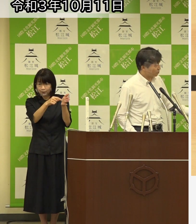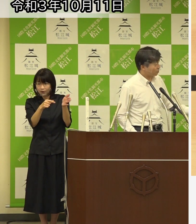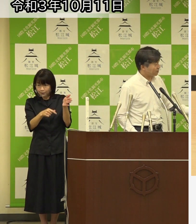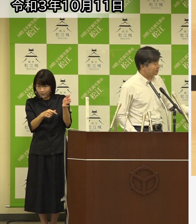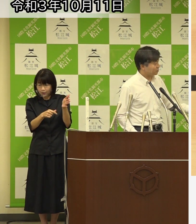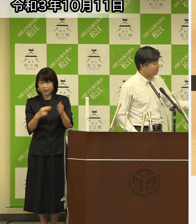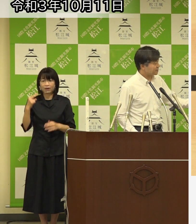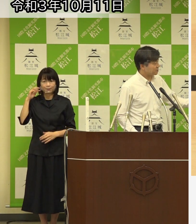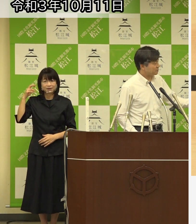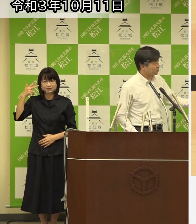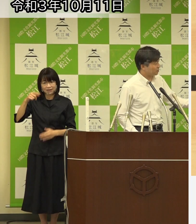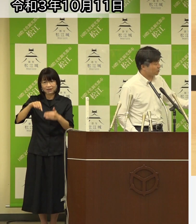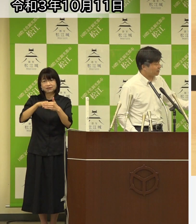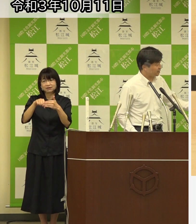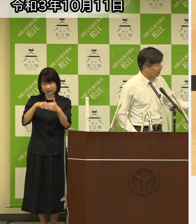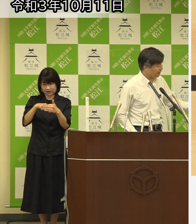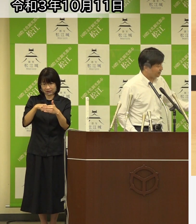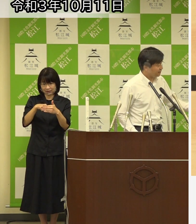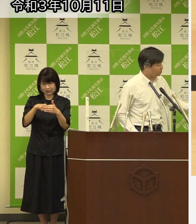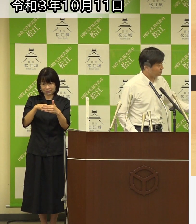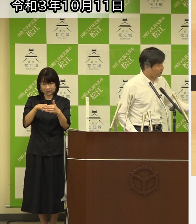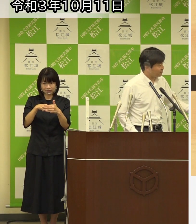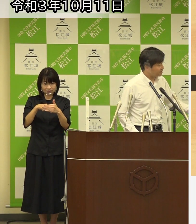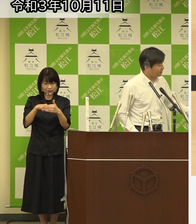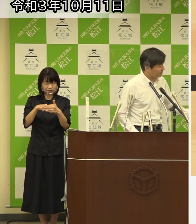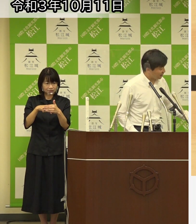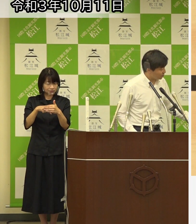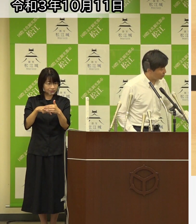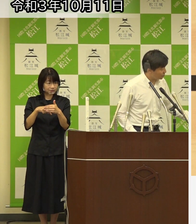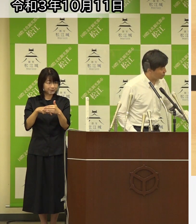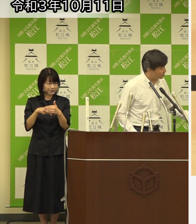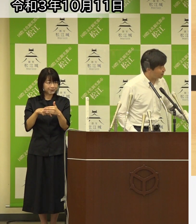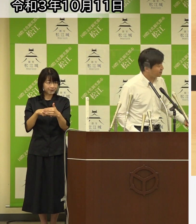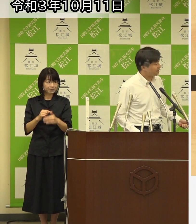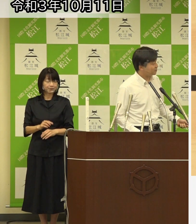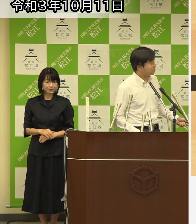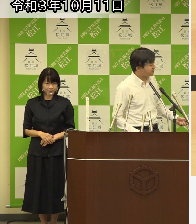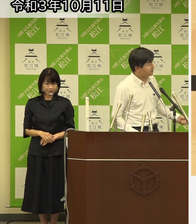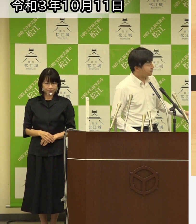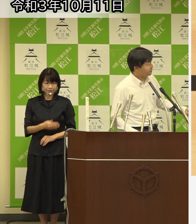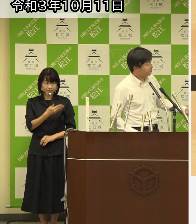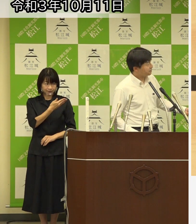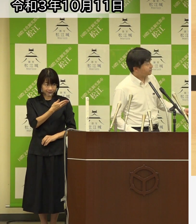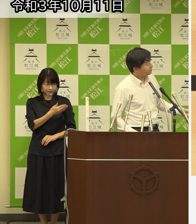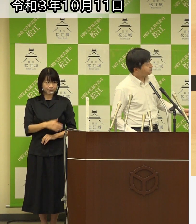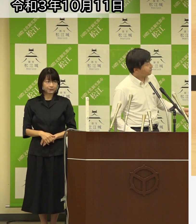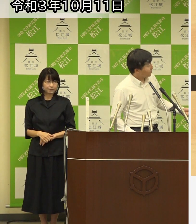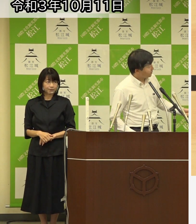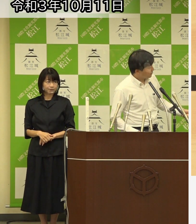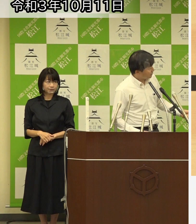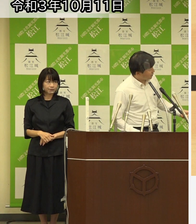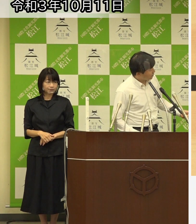ただくものとなっております。鹿島文化ホールで2回、国引きメッセで2回という予定になっております。